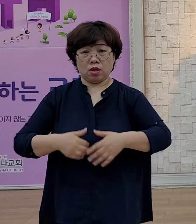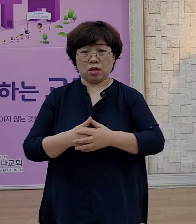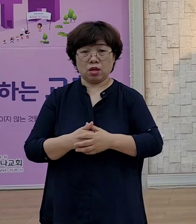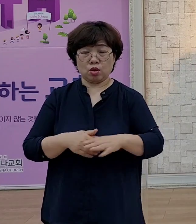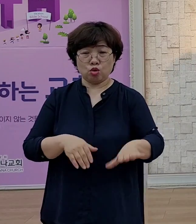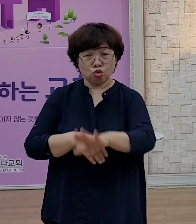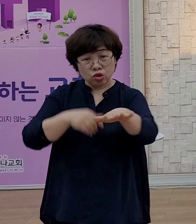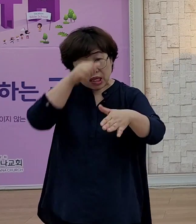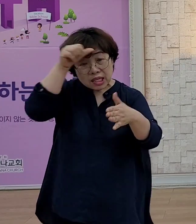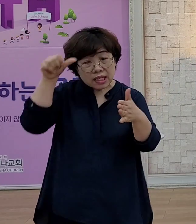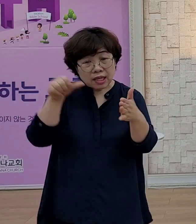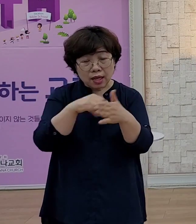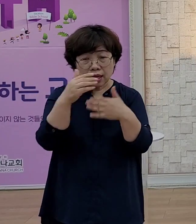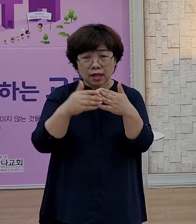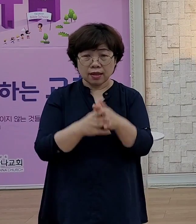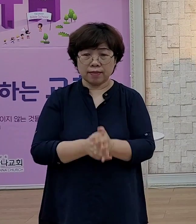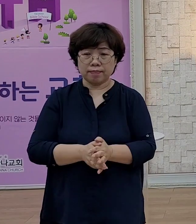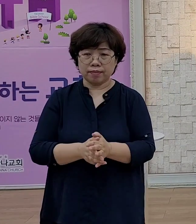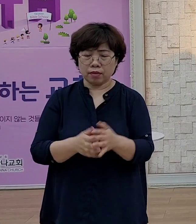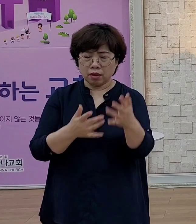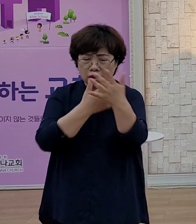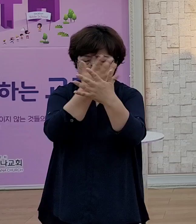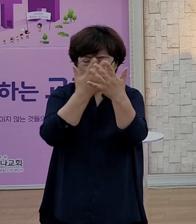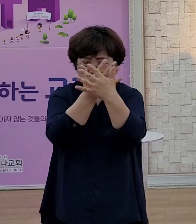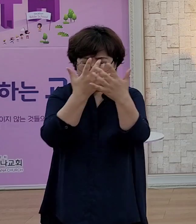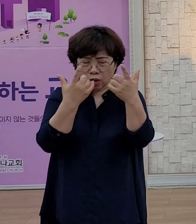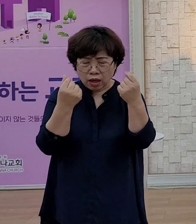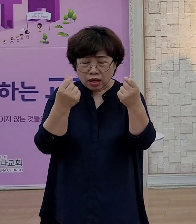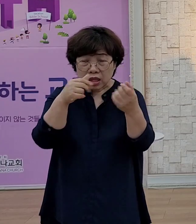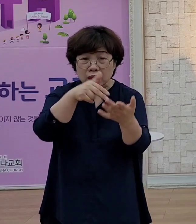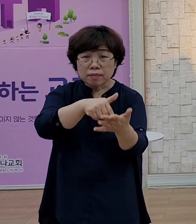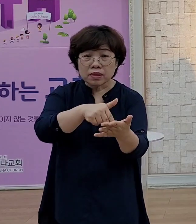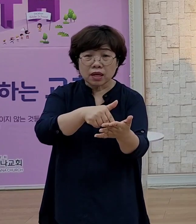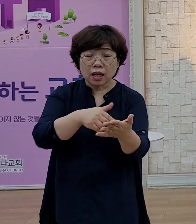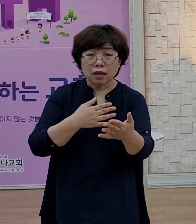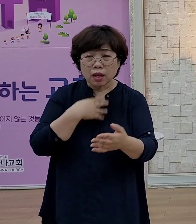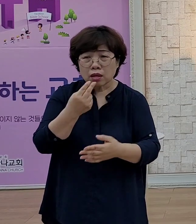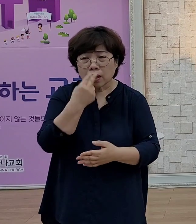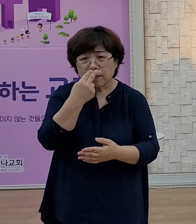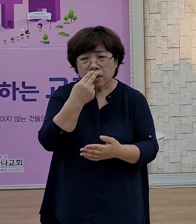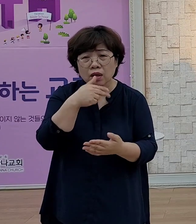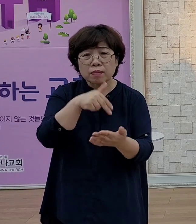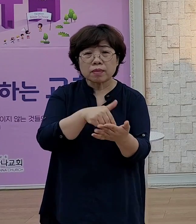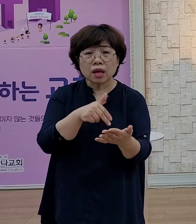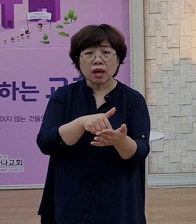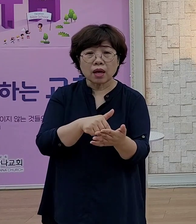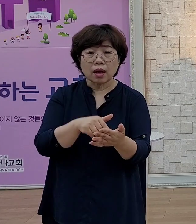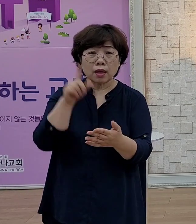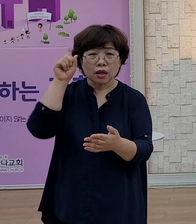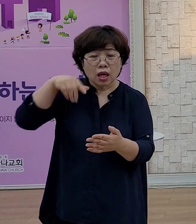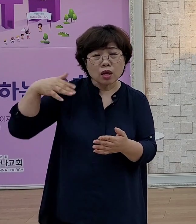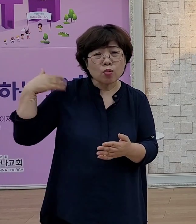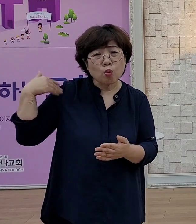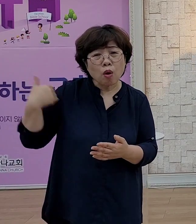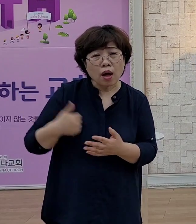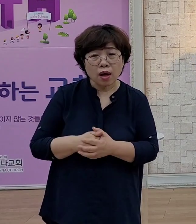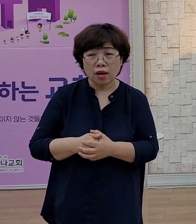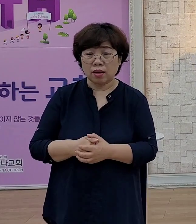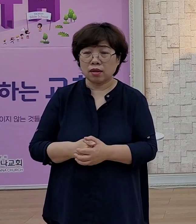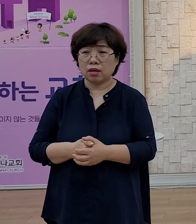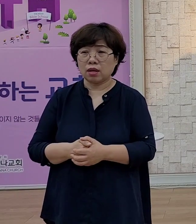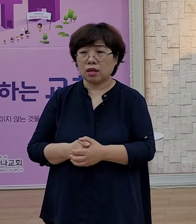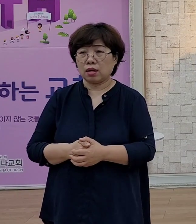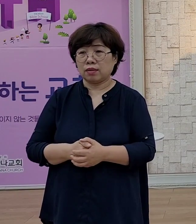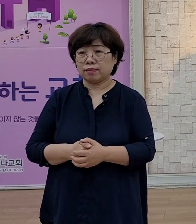우리 인생은 이렇게 한낱 안개에 불과한 우리 생명 자체가 그런 거예요. 내일 일도 알지 못하는 우리 인생이잖아요.